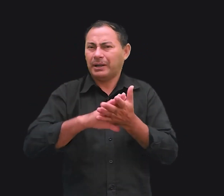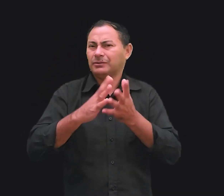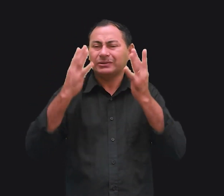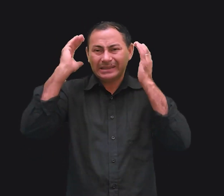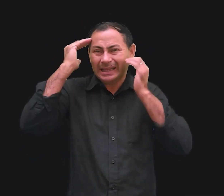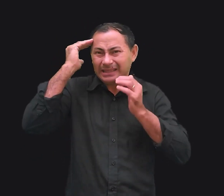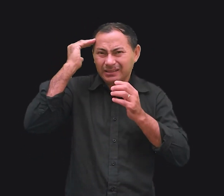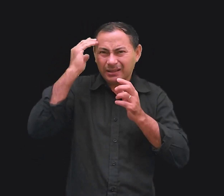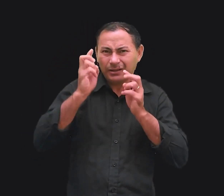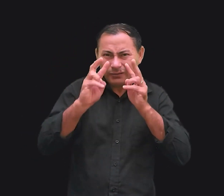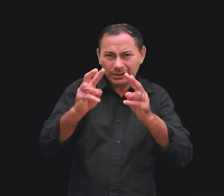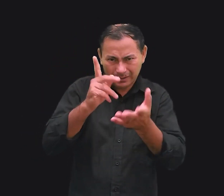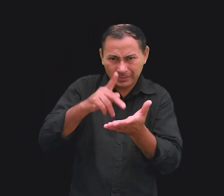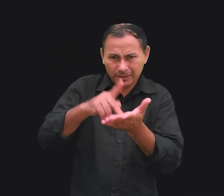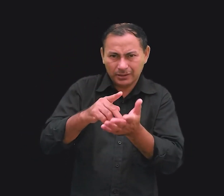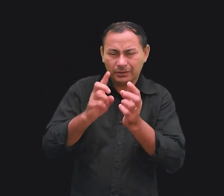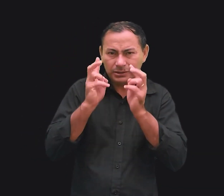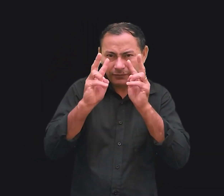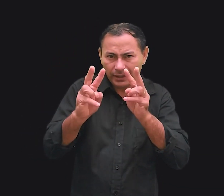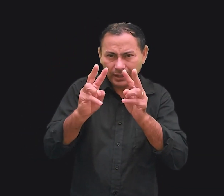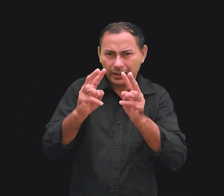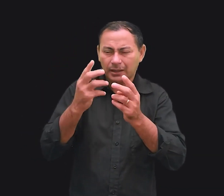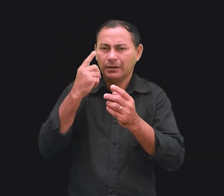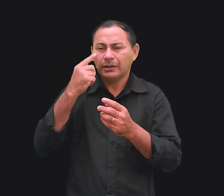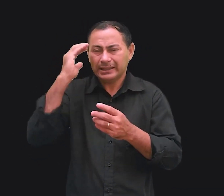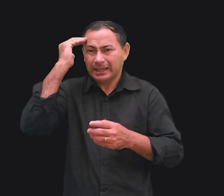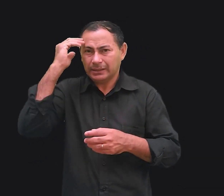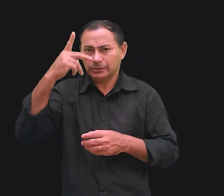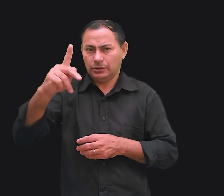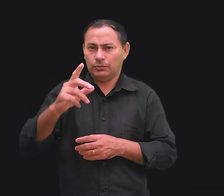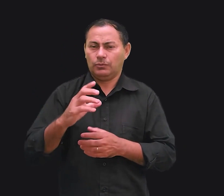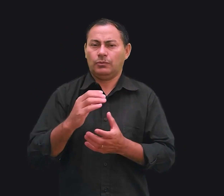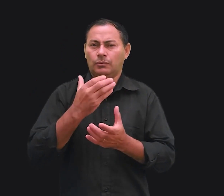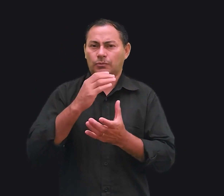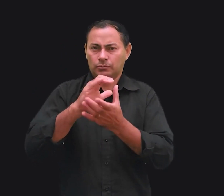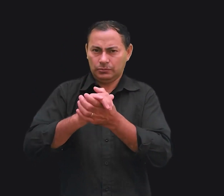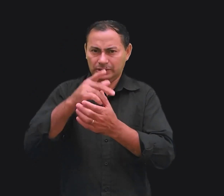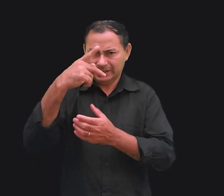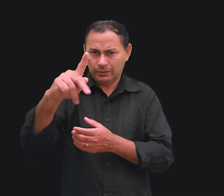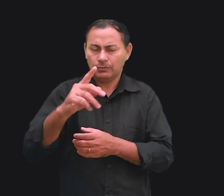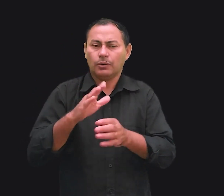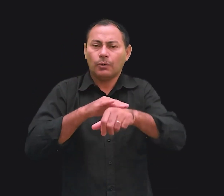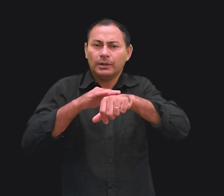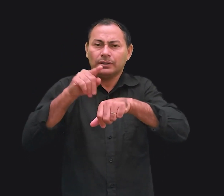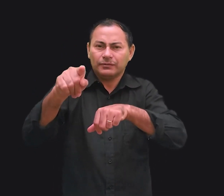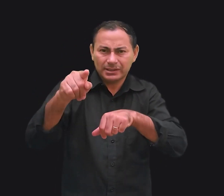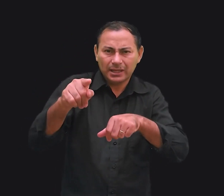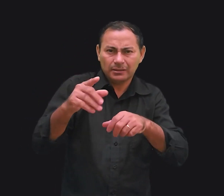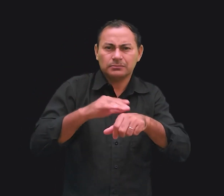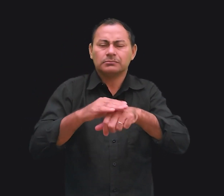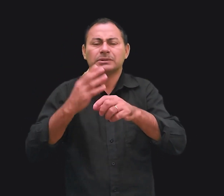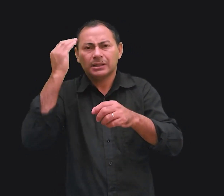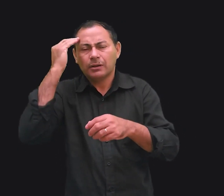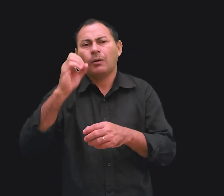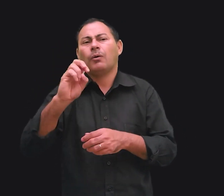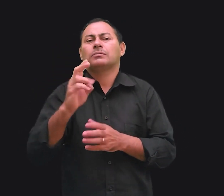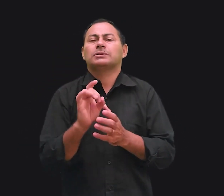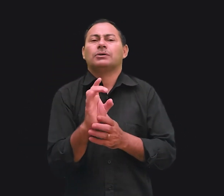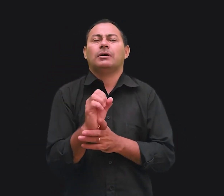não ouve. Será que você realmente ouve seu cônjuge quando ele está conversando com você? Ou você está